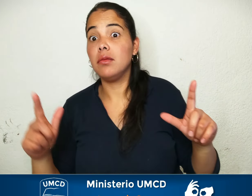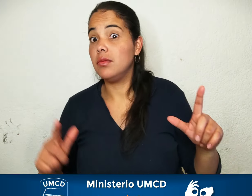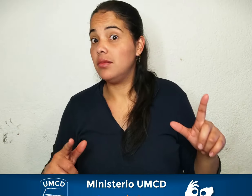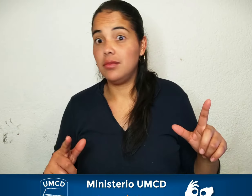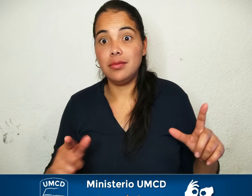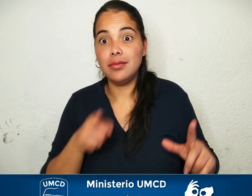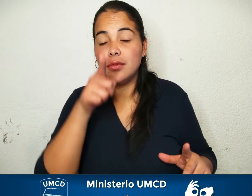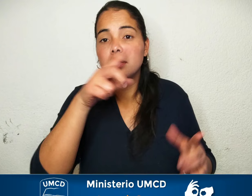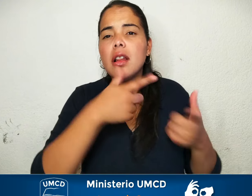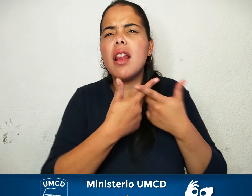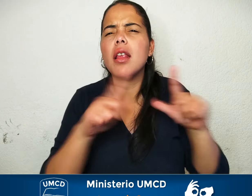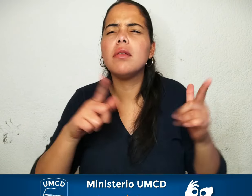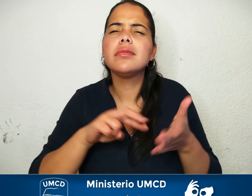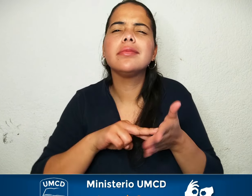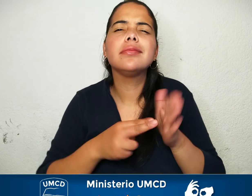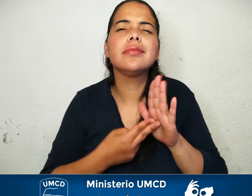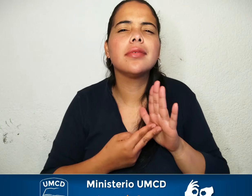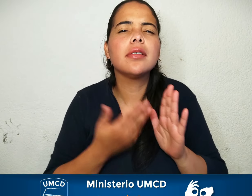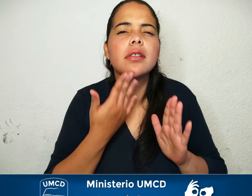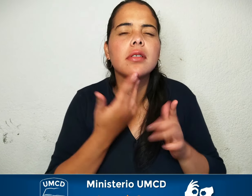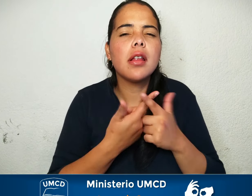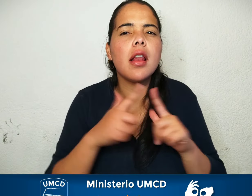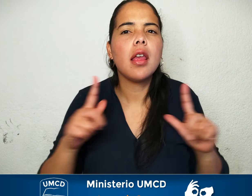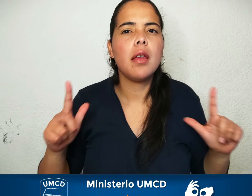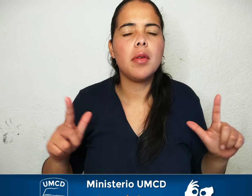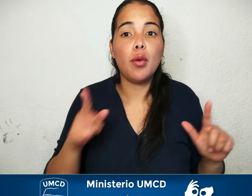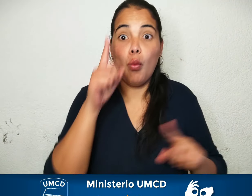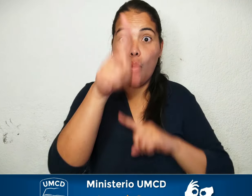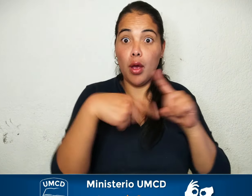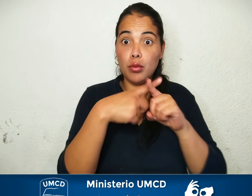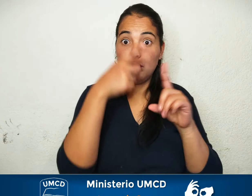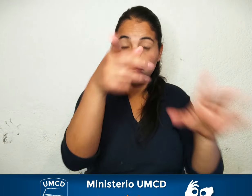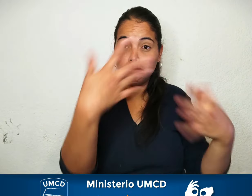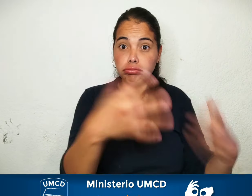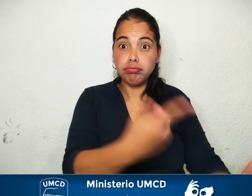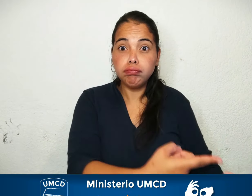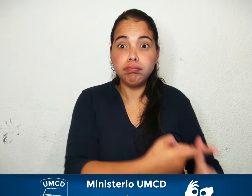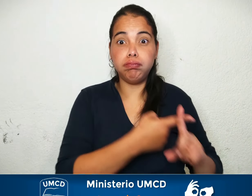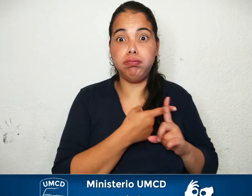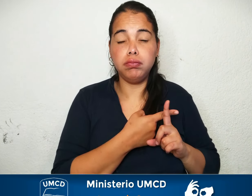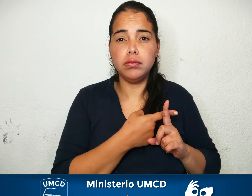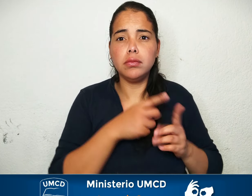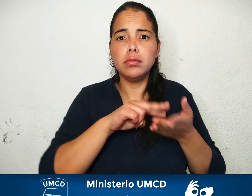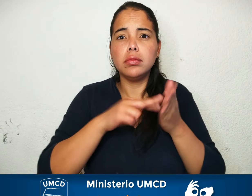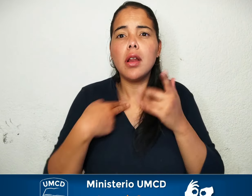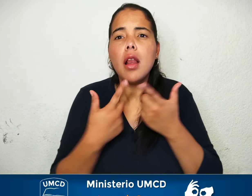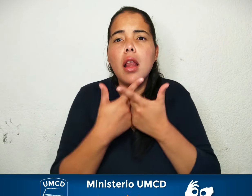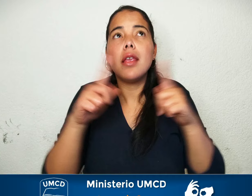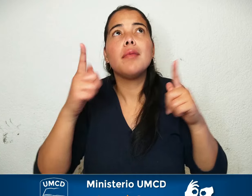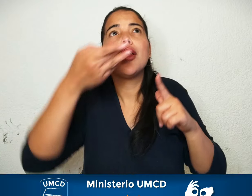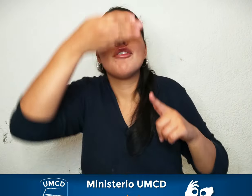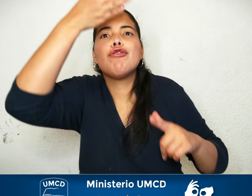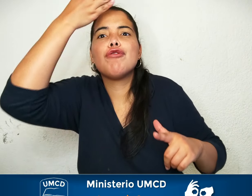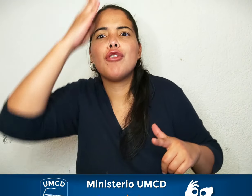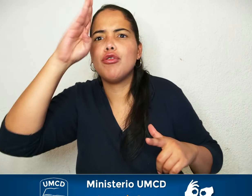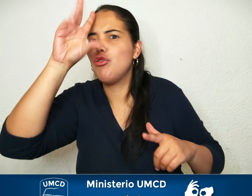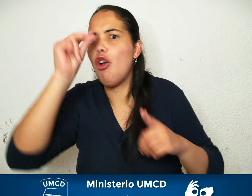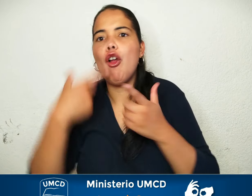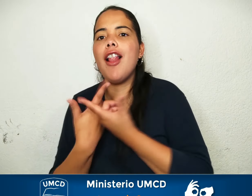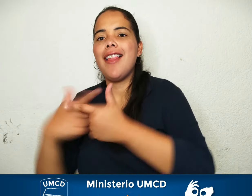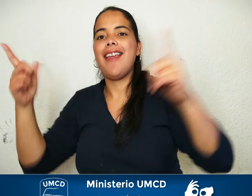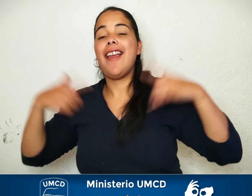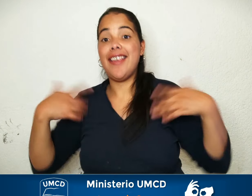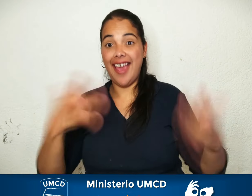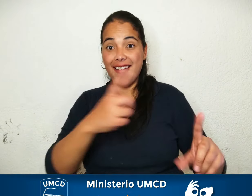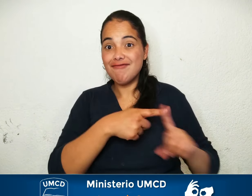apropiadamente? ¿Cómo puede afectar a otras personas que no han conocido a Dios o que están recién conociendo y que todavía